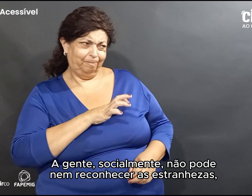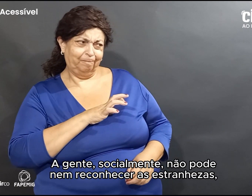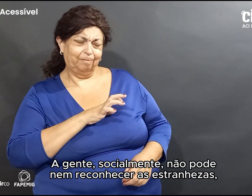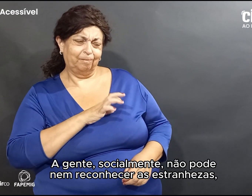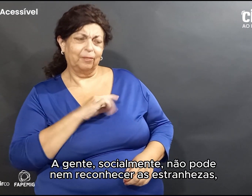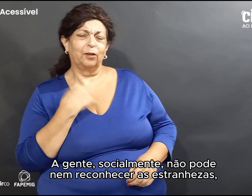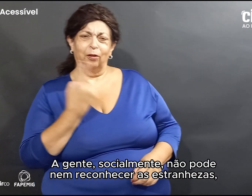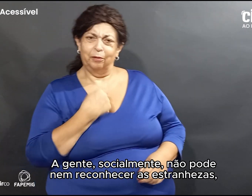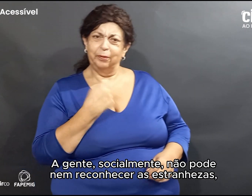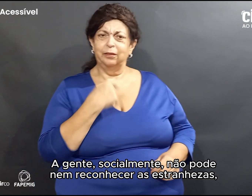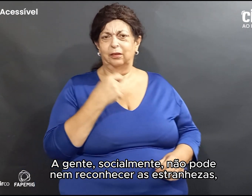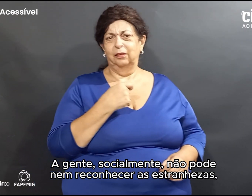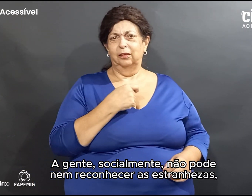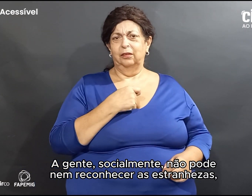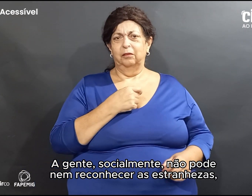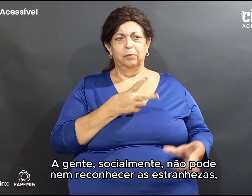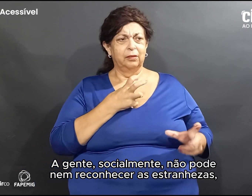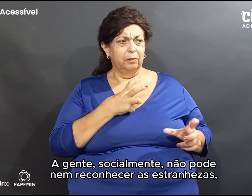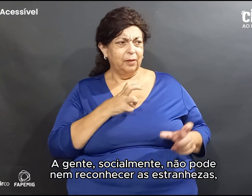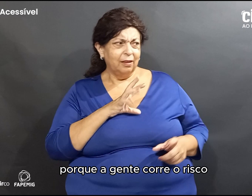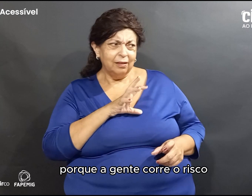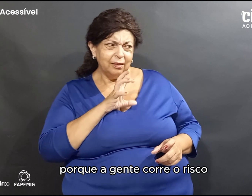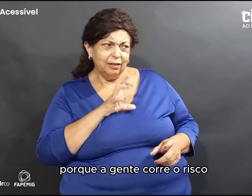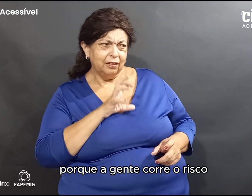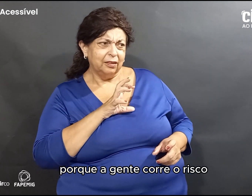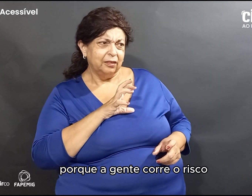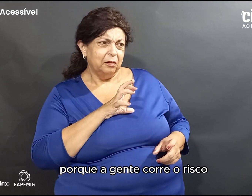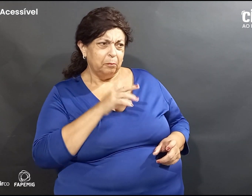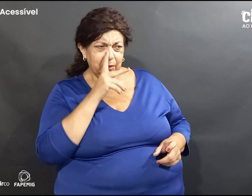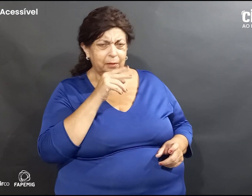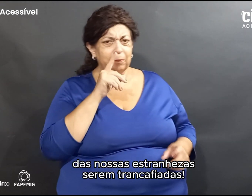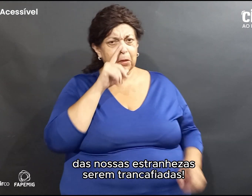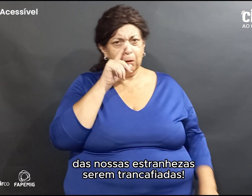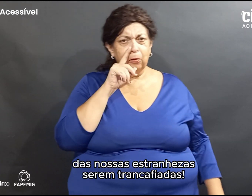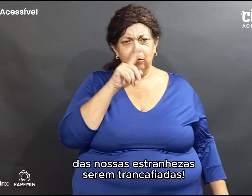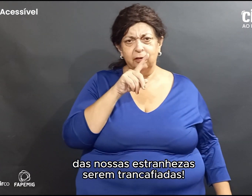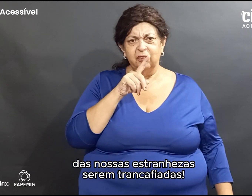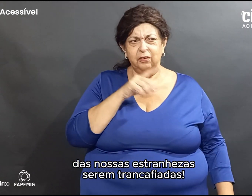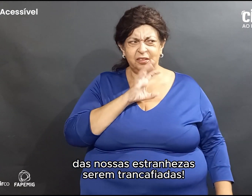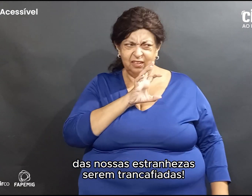gente socialmente não pode nem reconhecer as estranhezas, porque a gente corre risco das nossas estranhezas serem